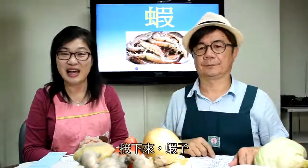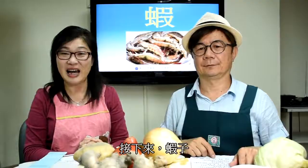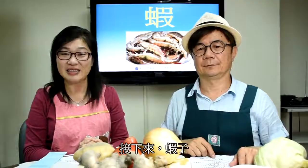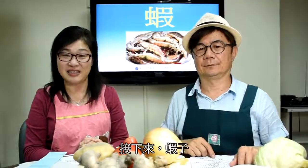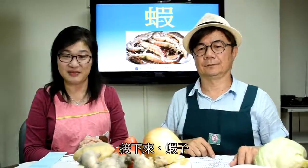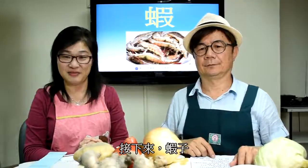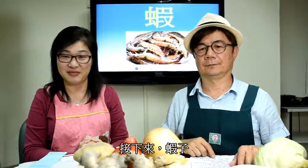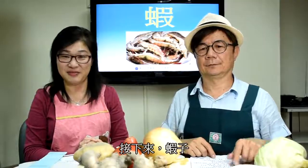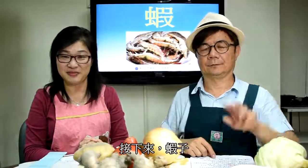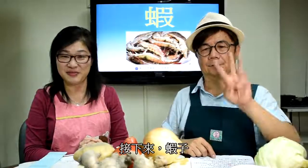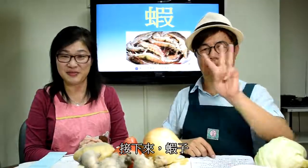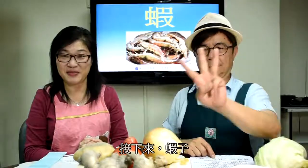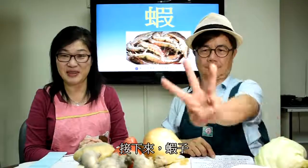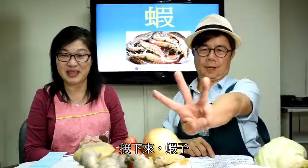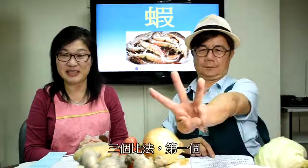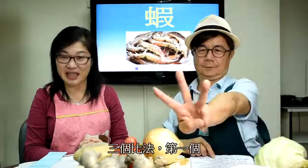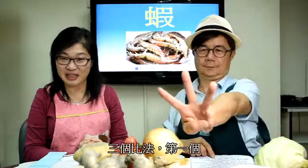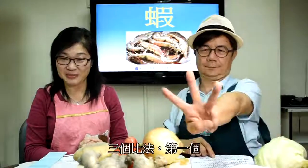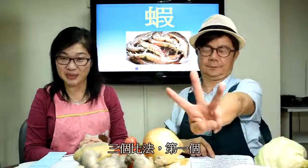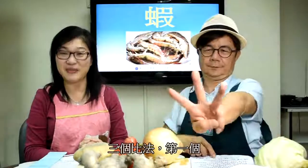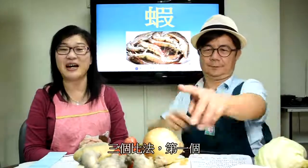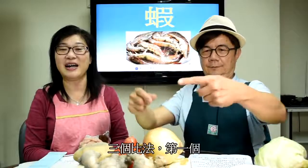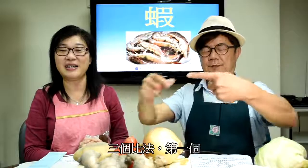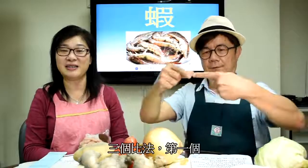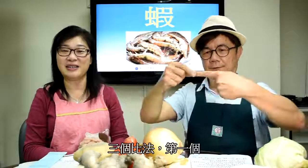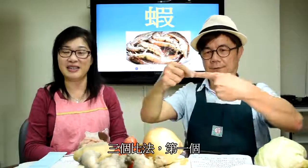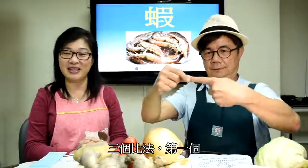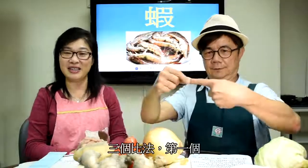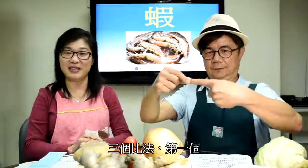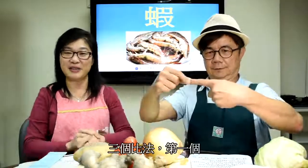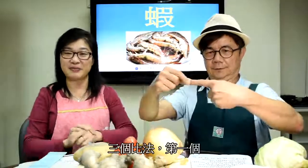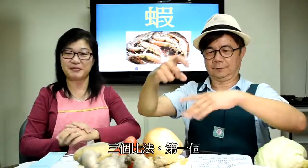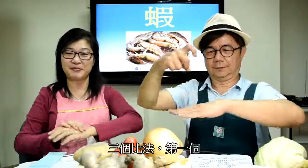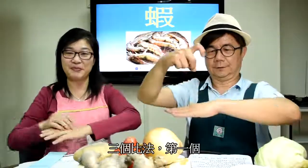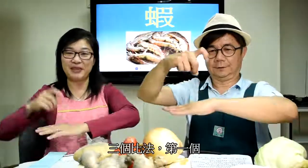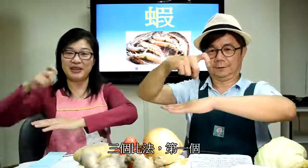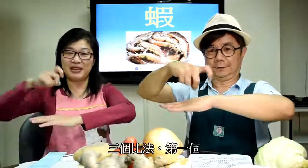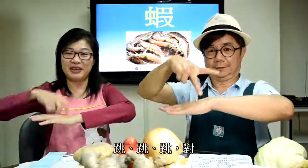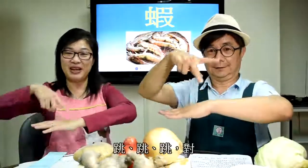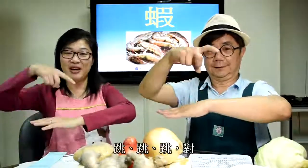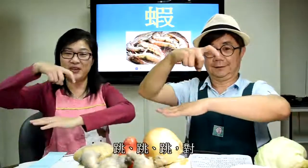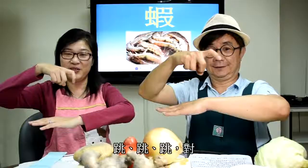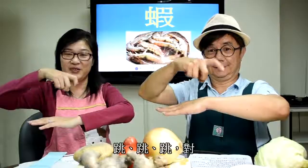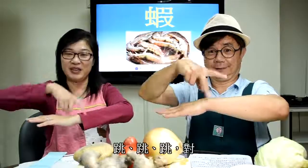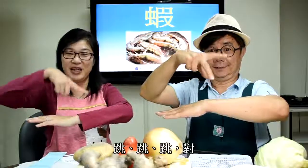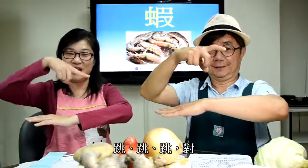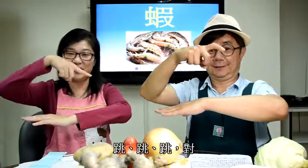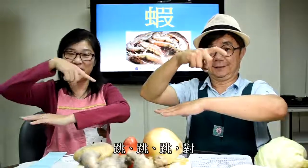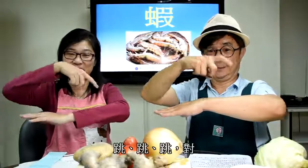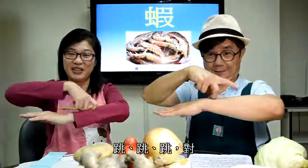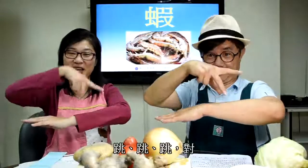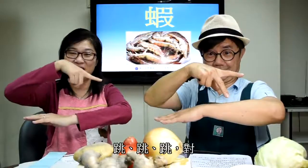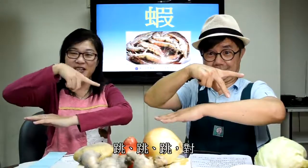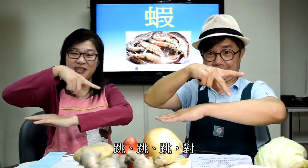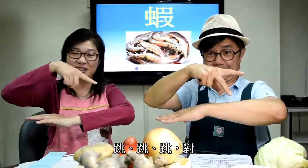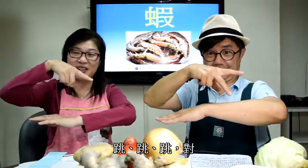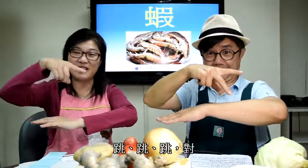子，三个笔法，第一个跳跳。跳，对，